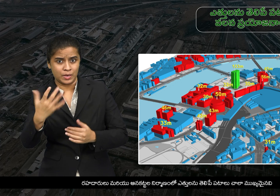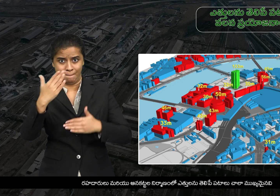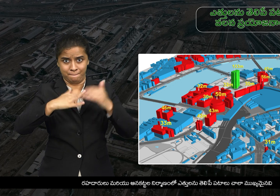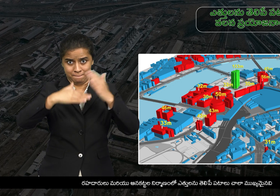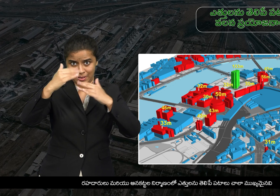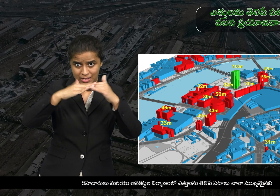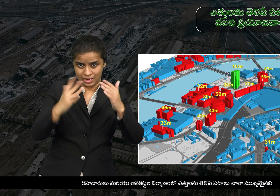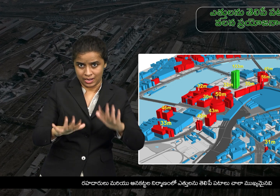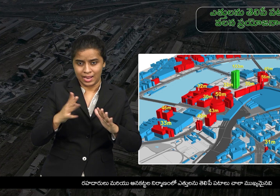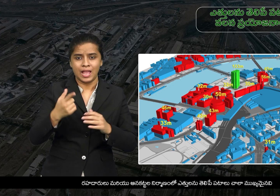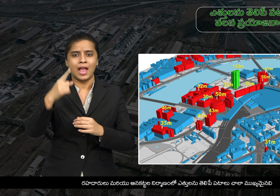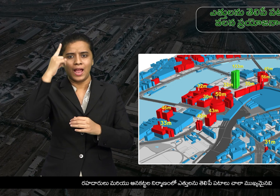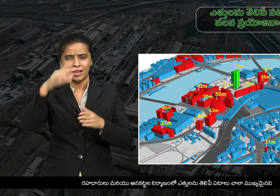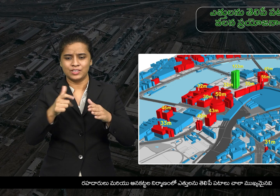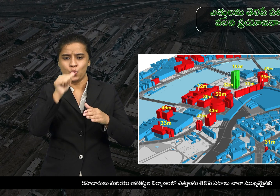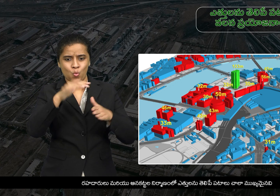ఎత్తులను తెలిపే పటాలు చాలా ముఖ్యమైనవి.